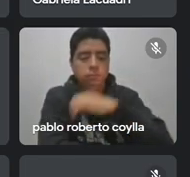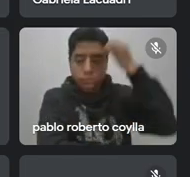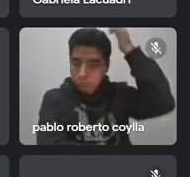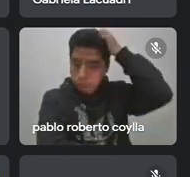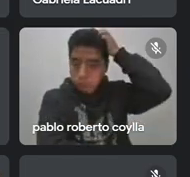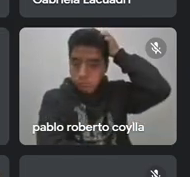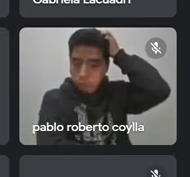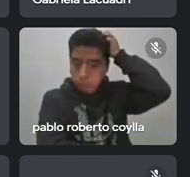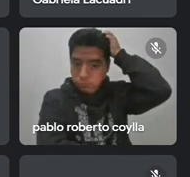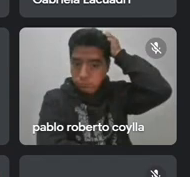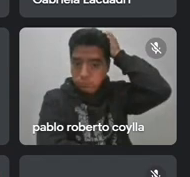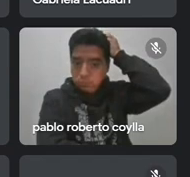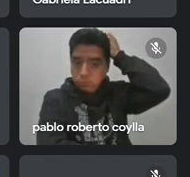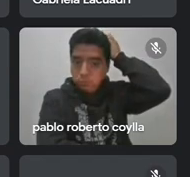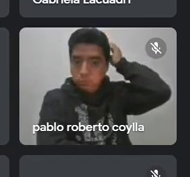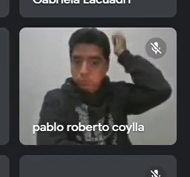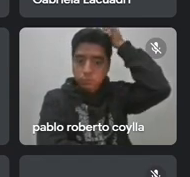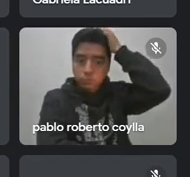Y dice